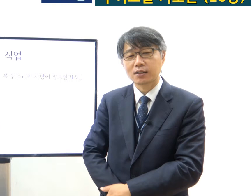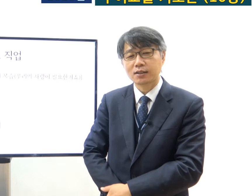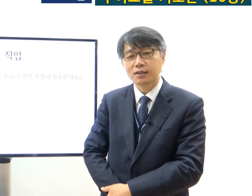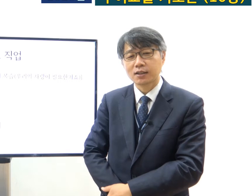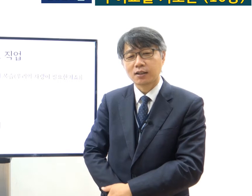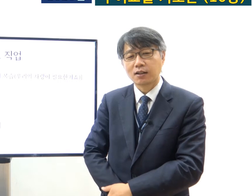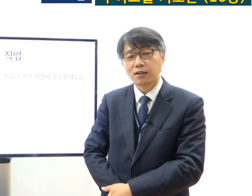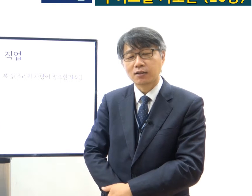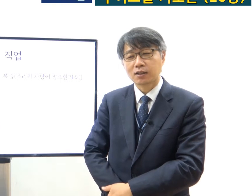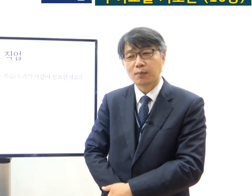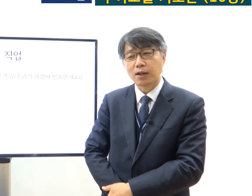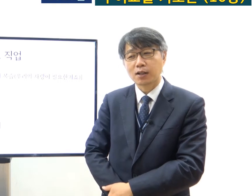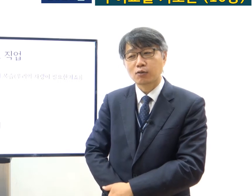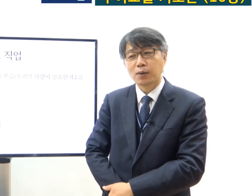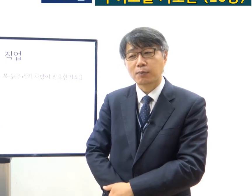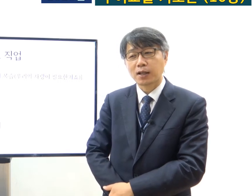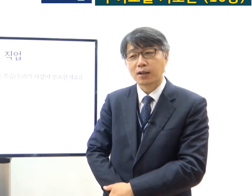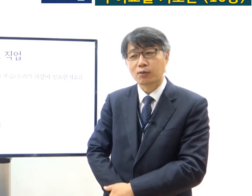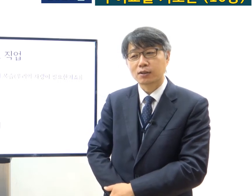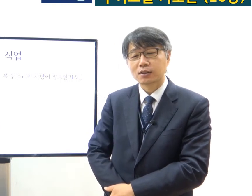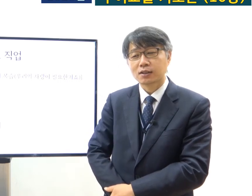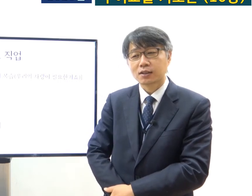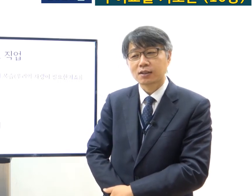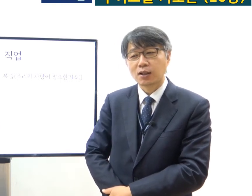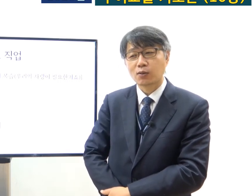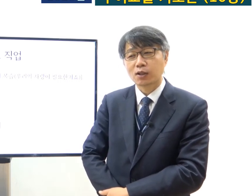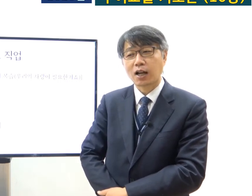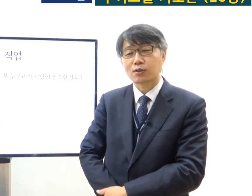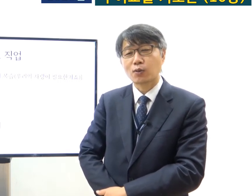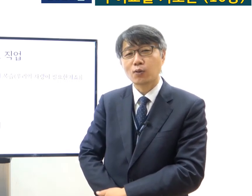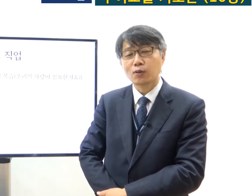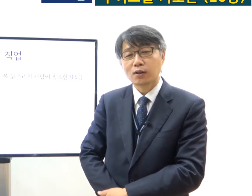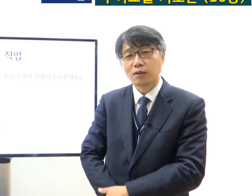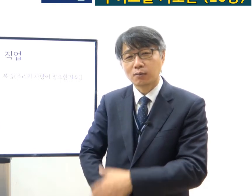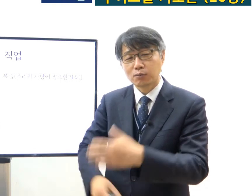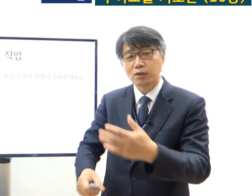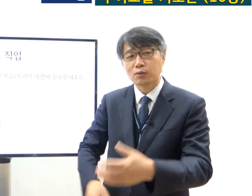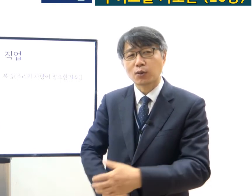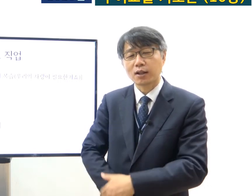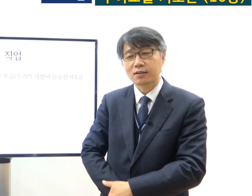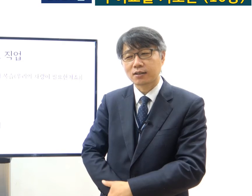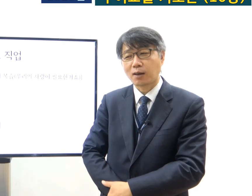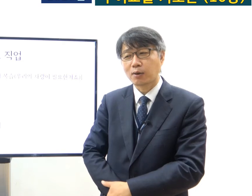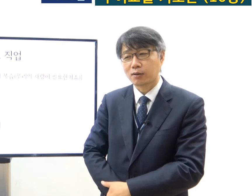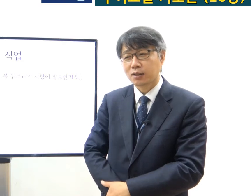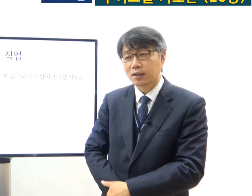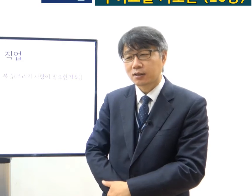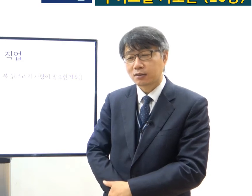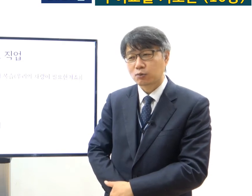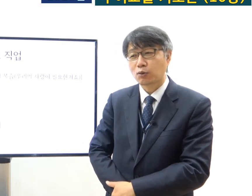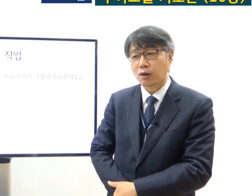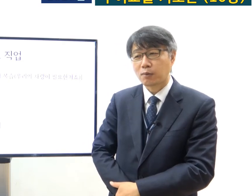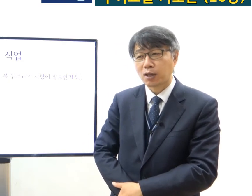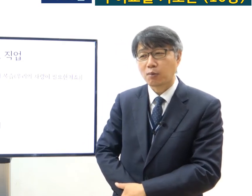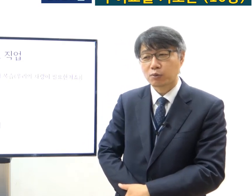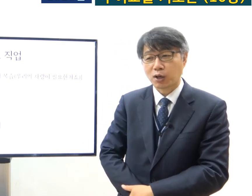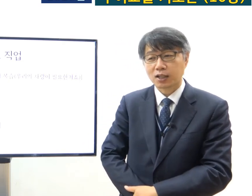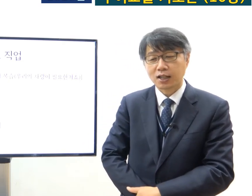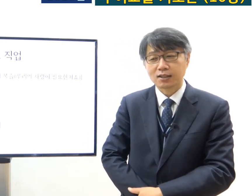노래를 응답하라 1988에 나오는 그 내용을 가지고 불렀던 노래들을 한번 수어로 한번 해보면 좋겠다 이런